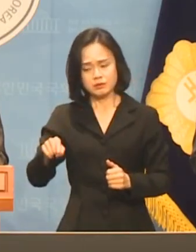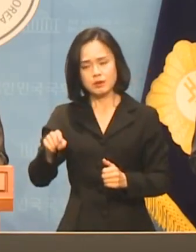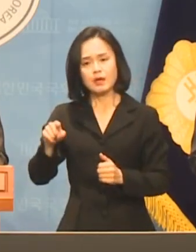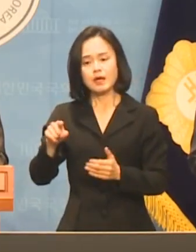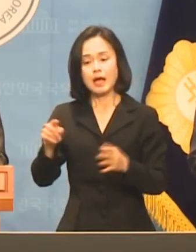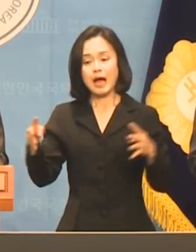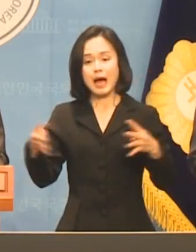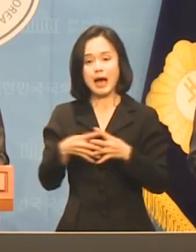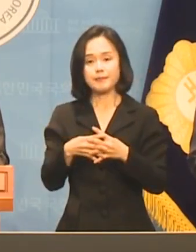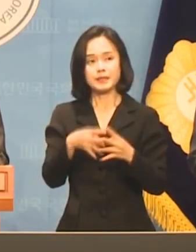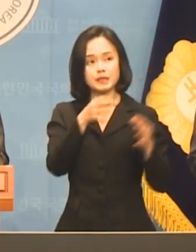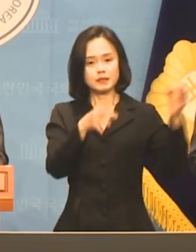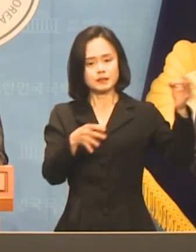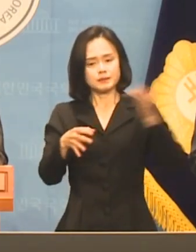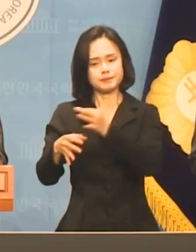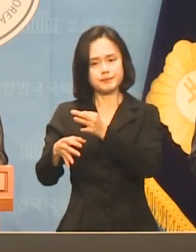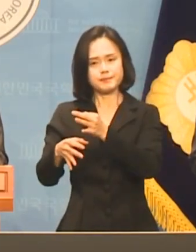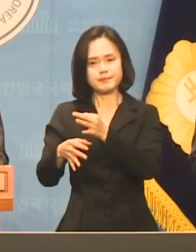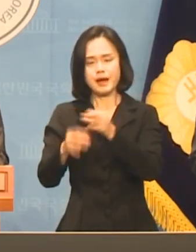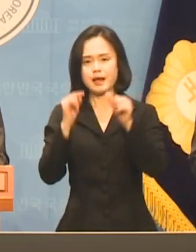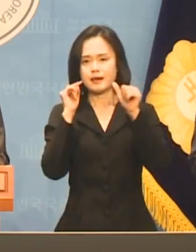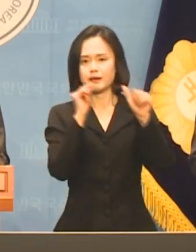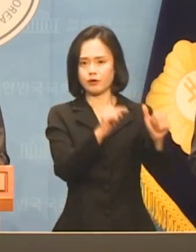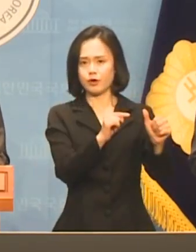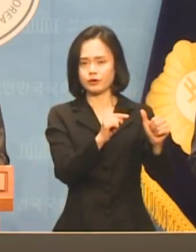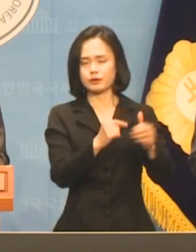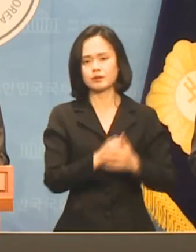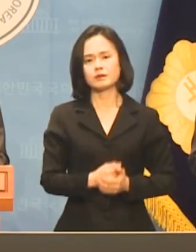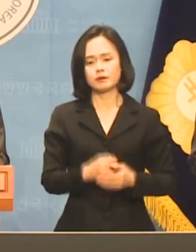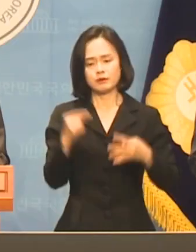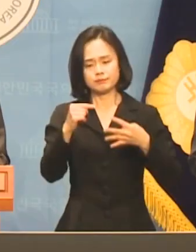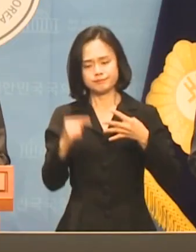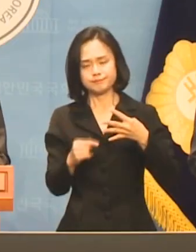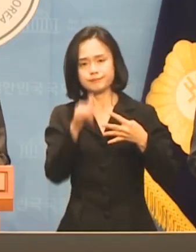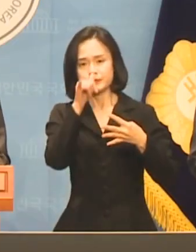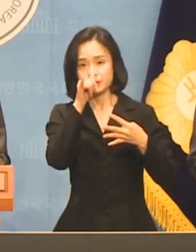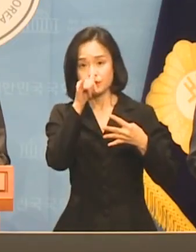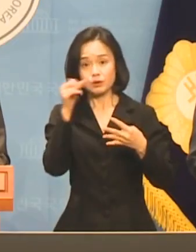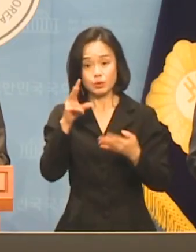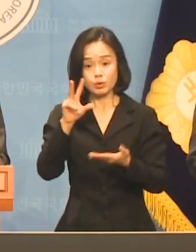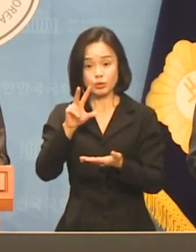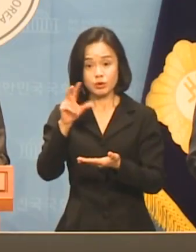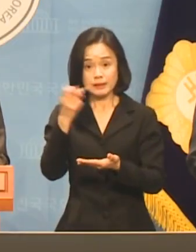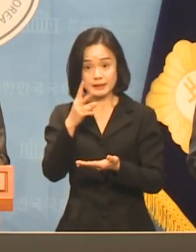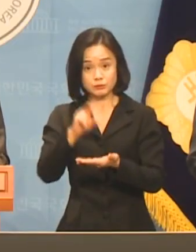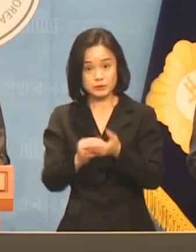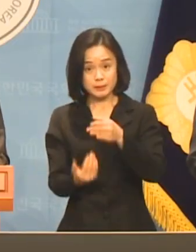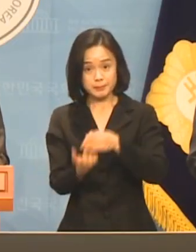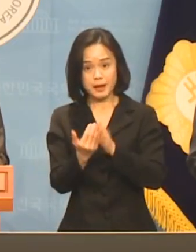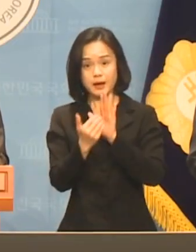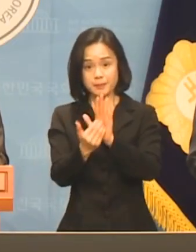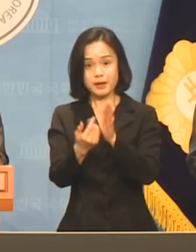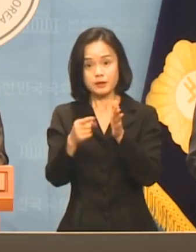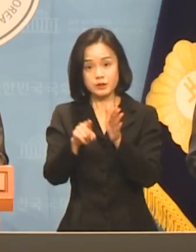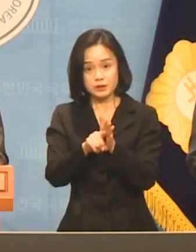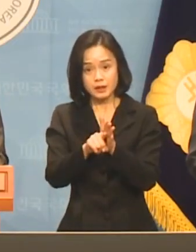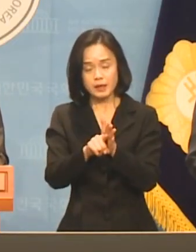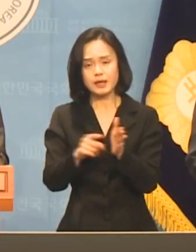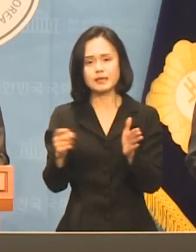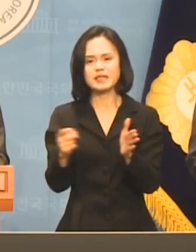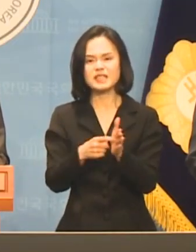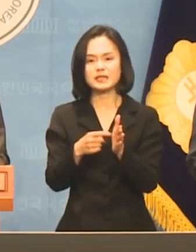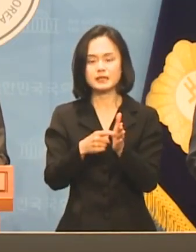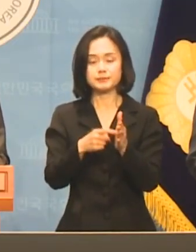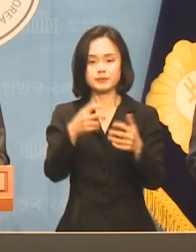지급할 것이었습니다. 재발 방지 대책 마련과 관련해서는 긴급 정지 기능을 우선 개발 적용할 것, 장비